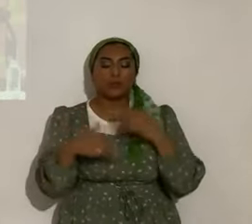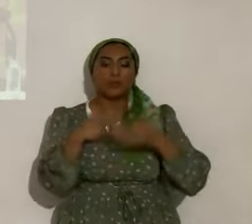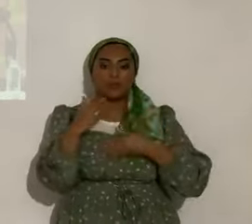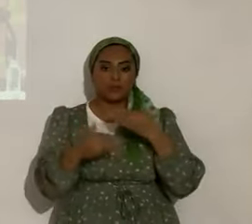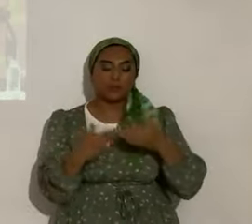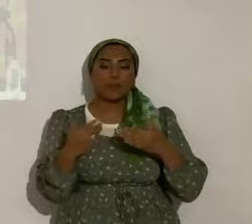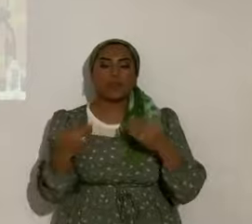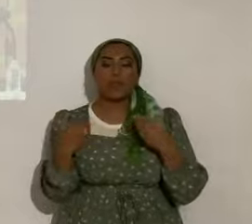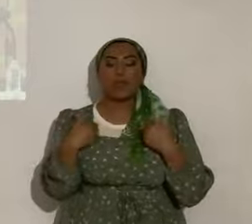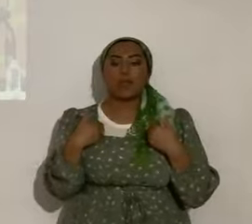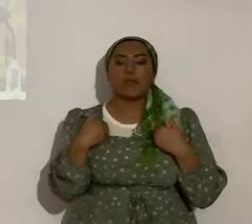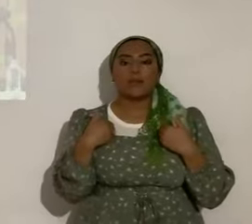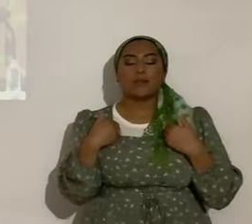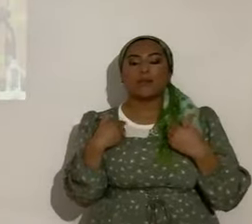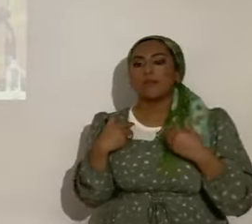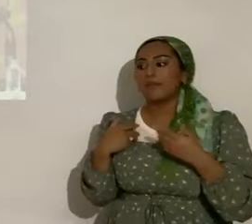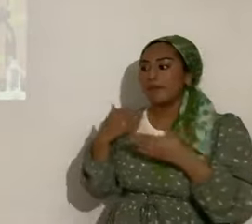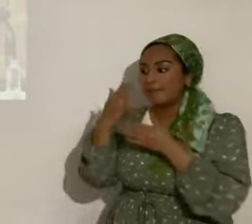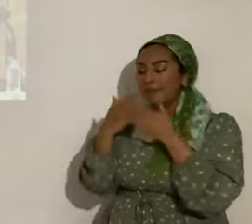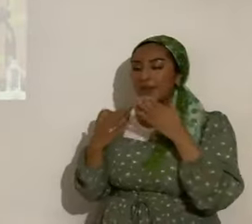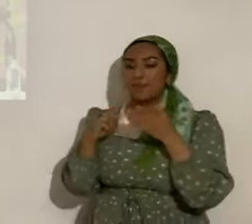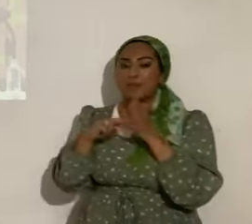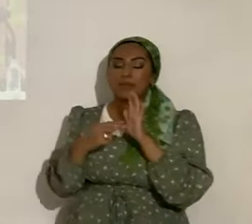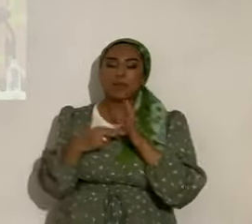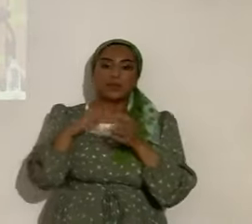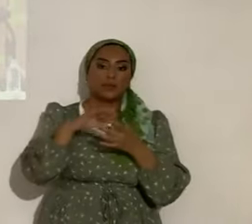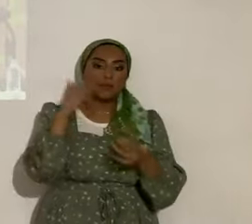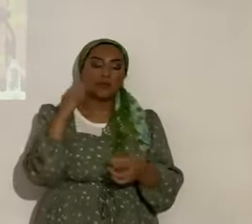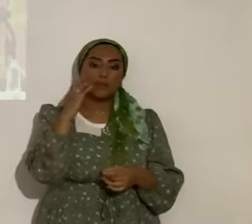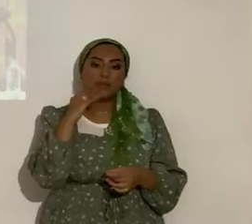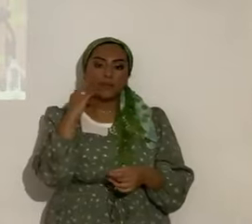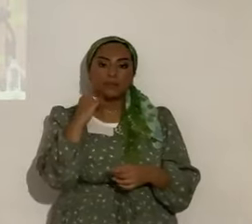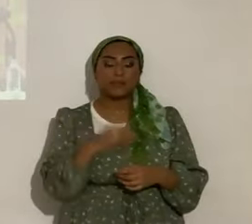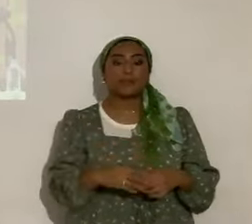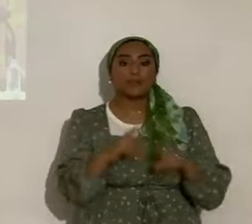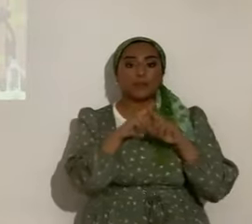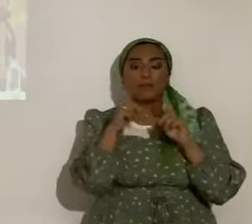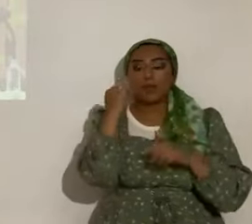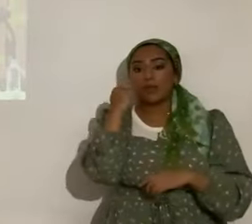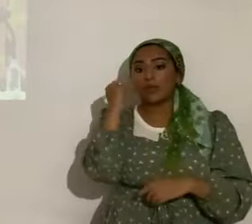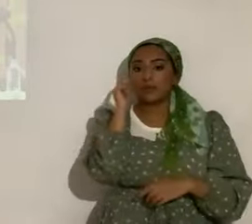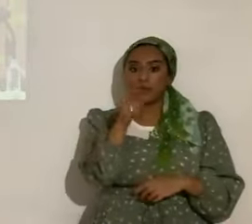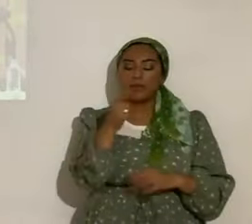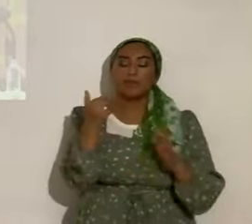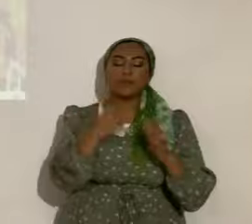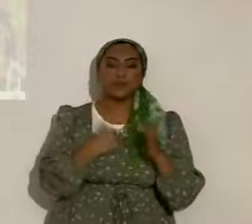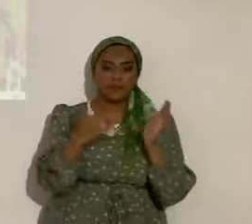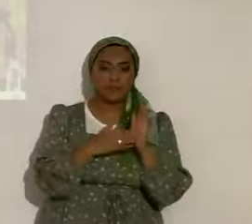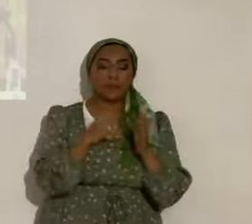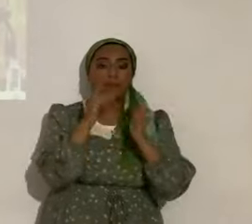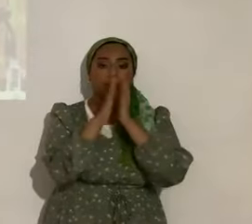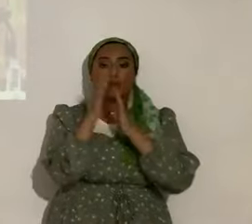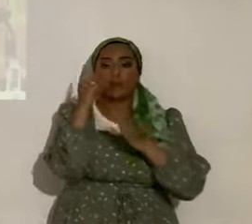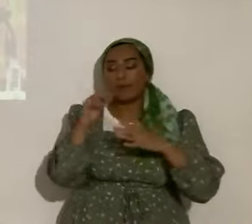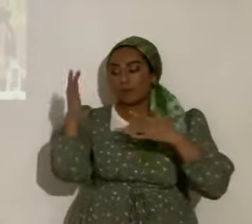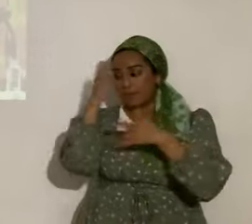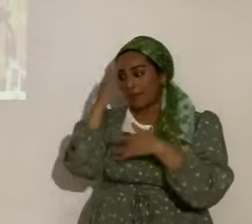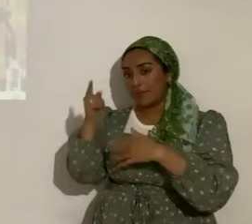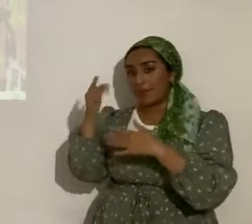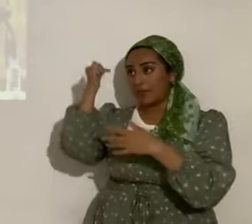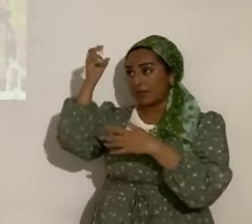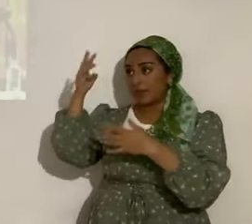una probadita de lo que es una experiencia espiritual. Pero si tú, repito, perdón que sea repetitivo, ahora es por un enfermo y el enfermo lo